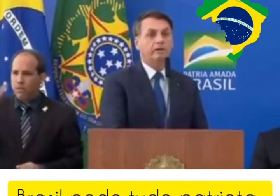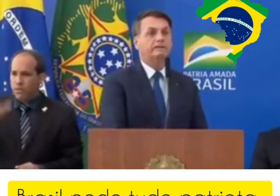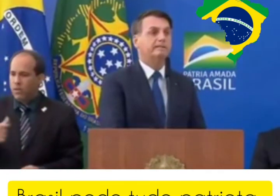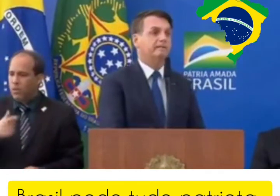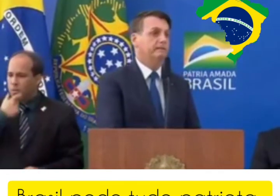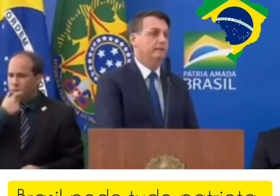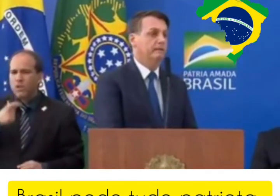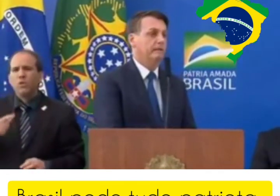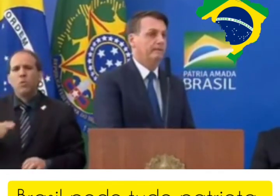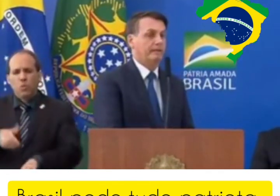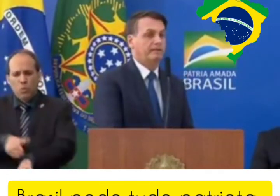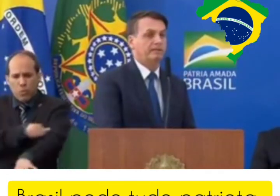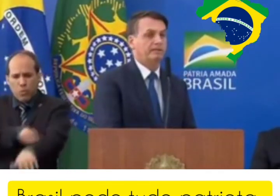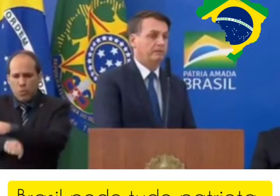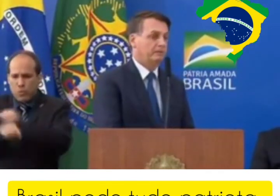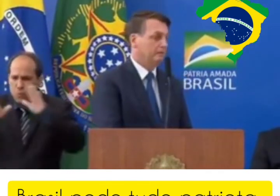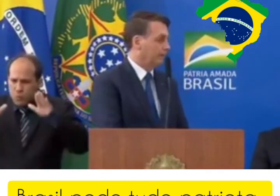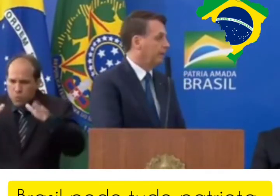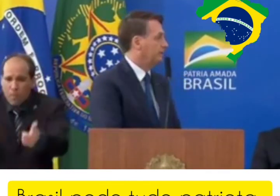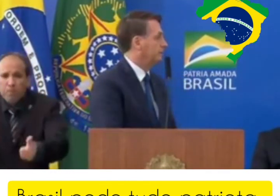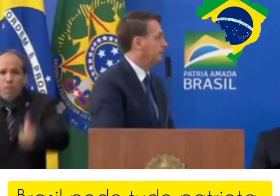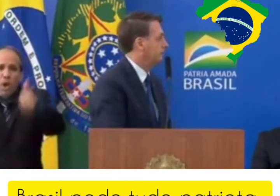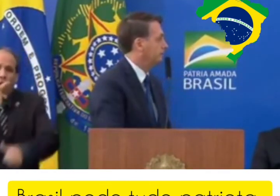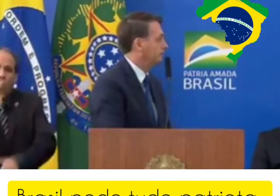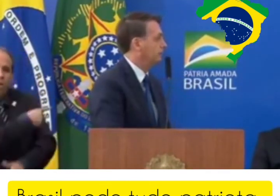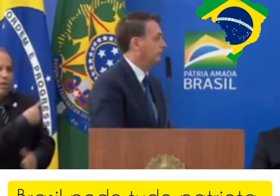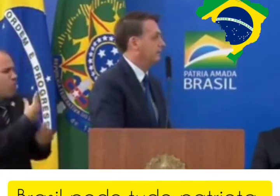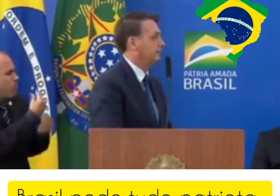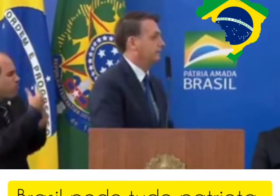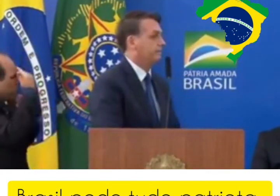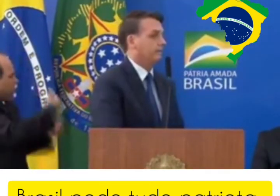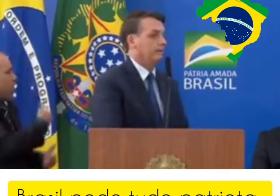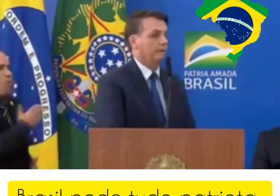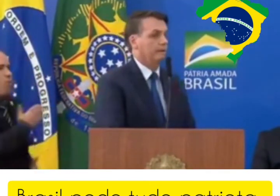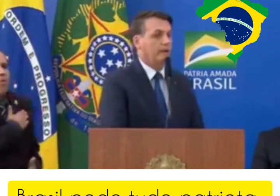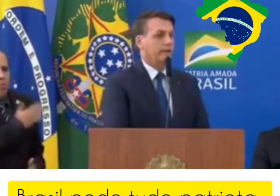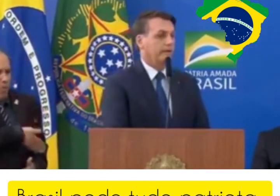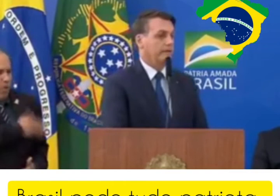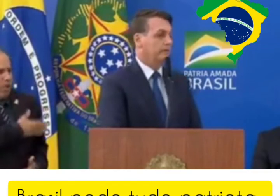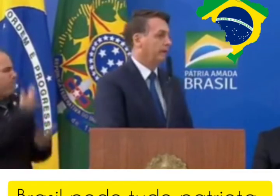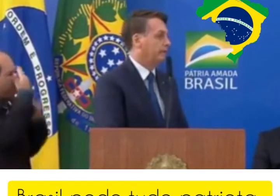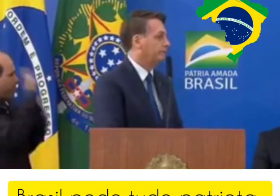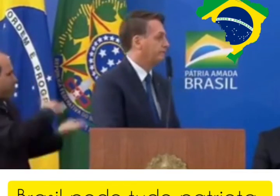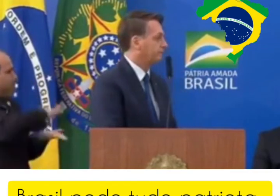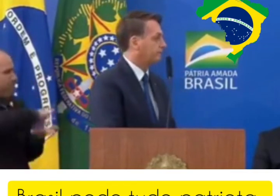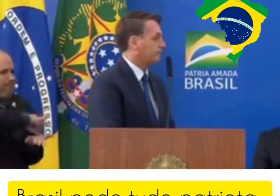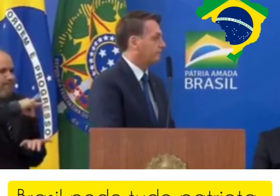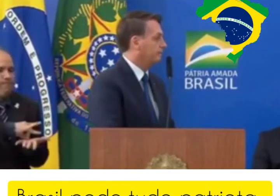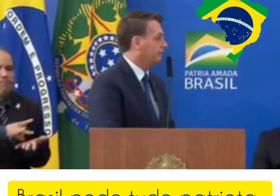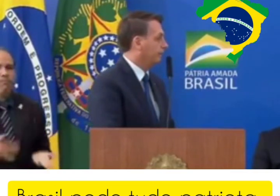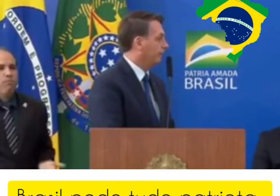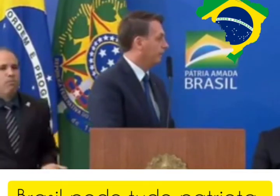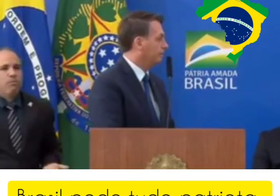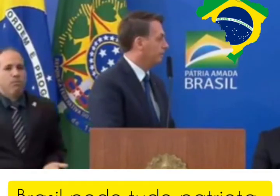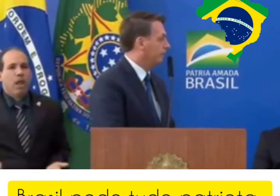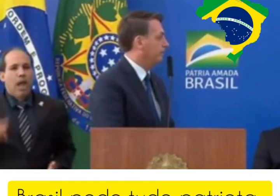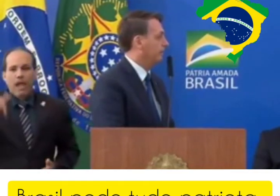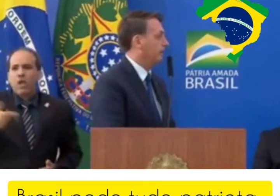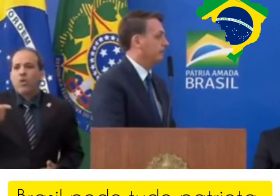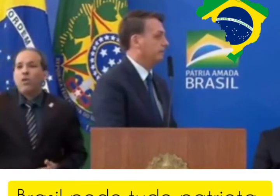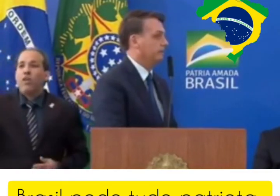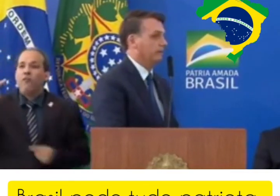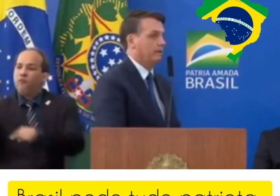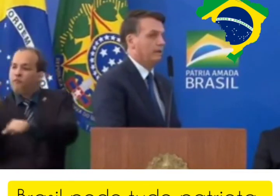deu o melhor de si para atingir esse objetivo. E eu agradeço, Mandetta, no fundo do coração. Aqui não tem vitoriosos